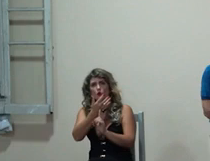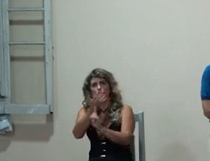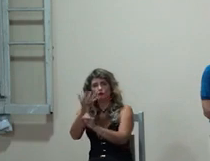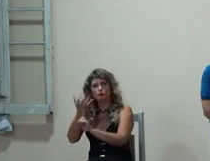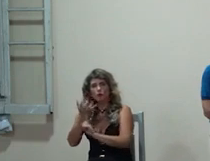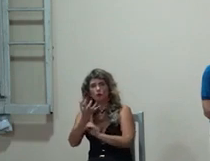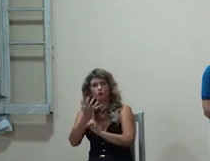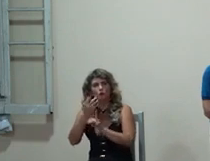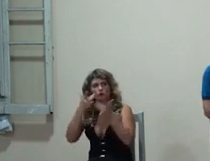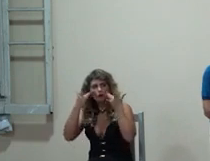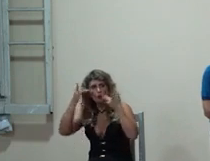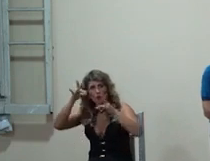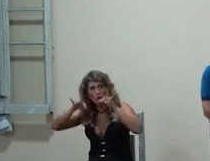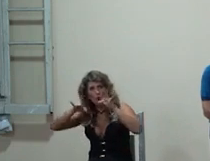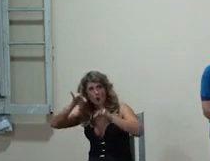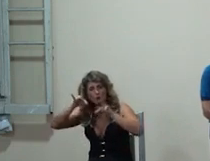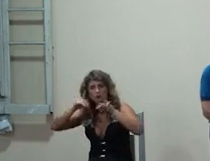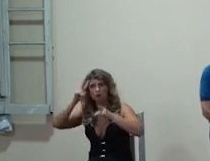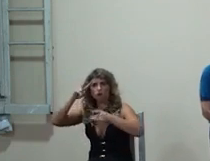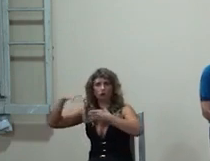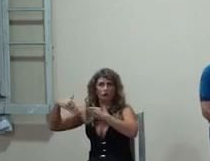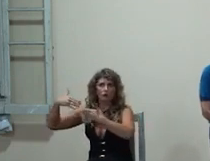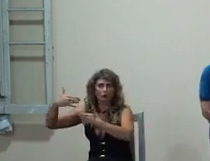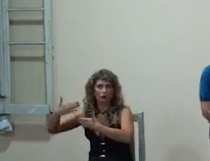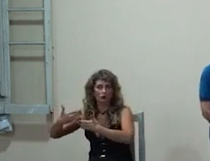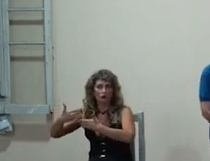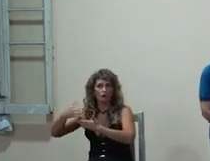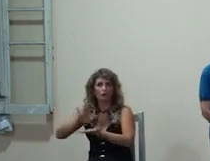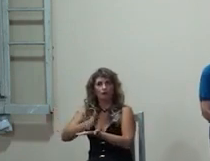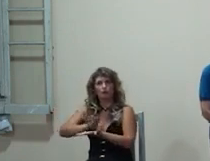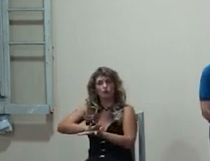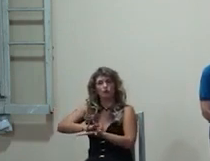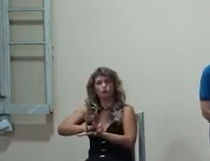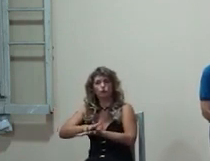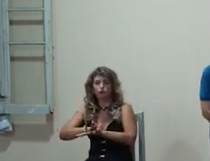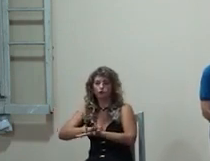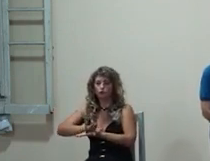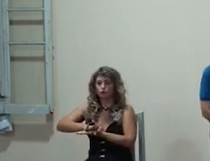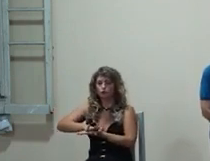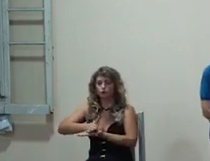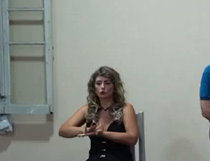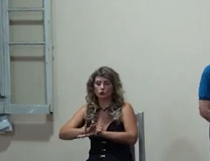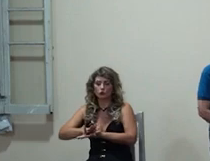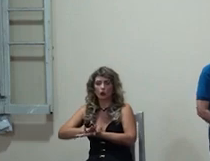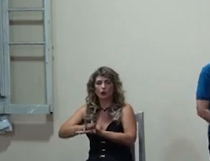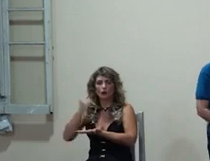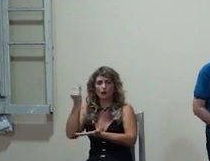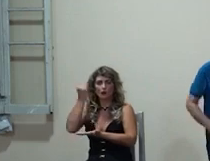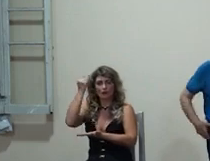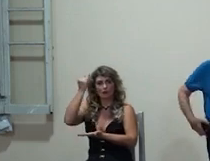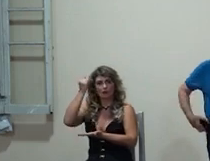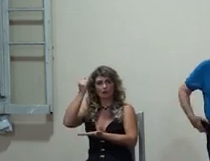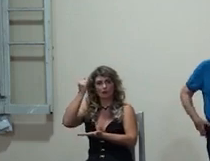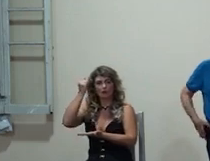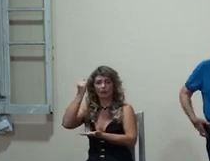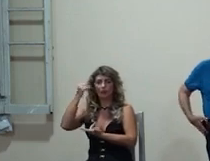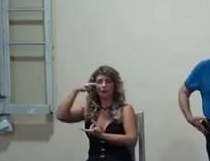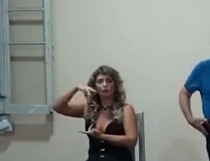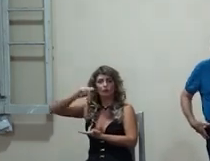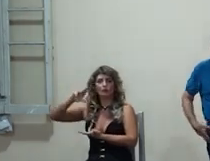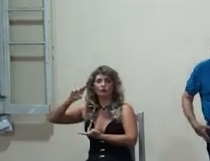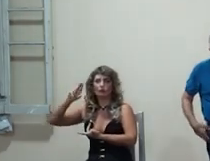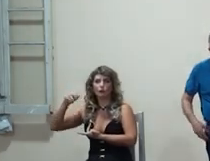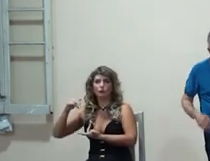responsável pela questão do resgate do fandango, num momento importante, com o mestre Romão, quando as coisas estavam